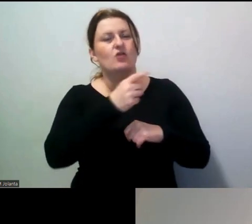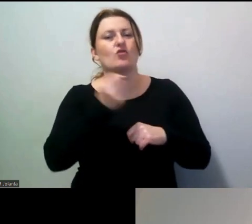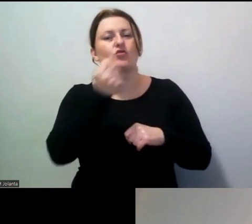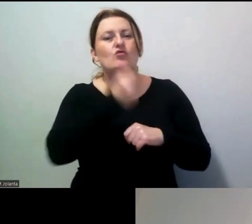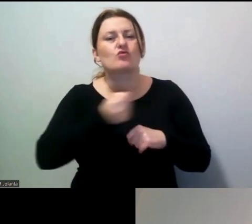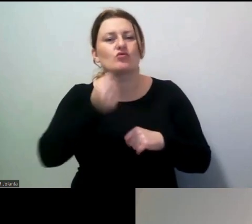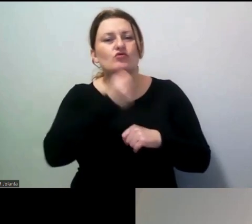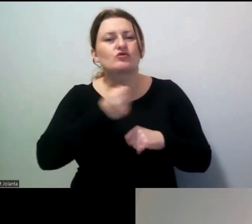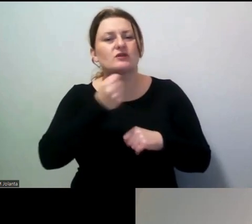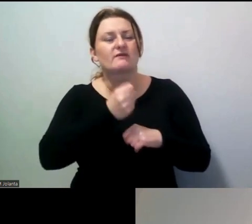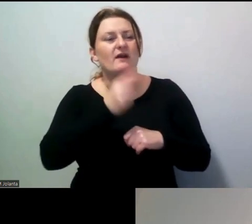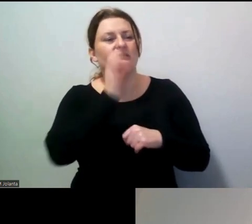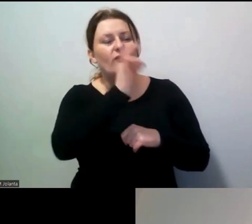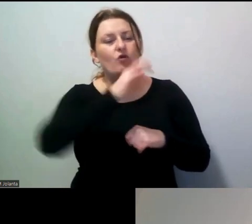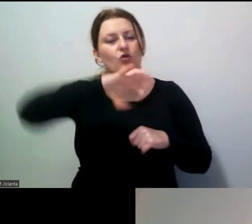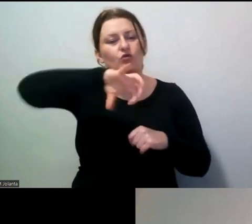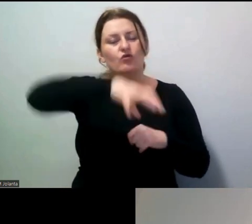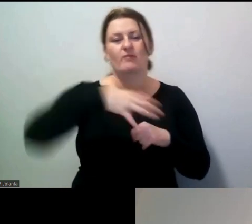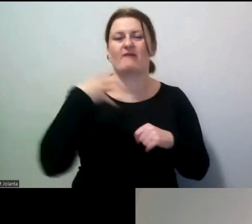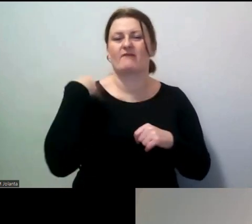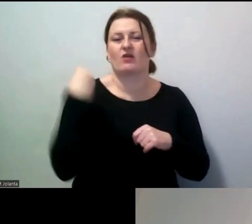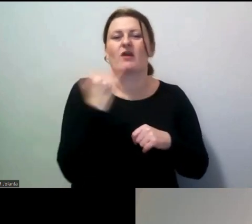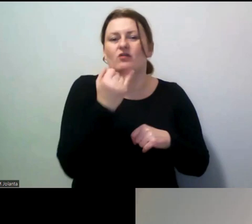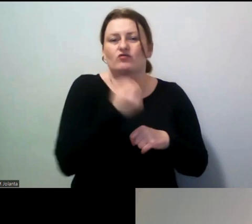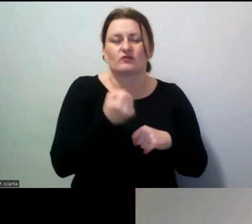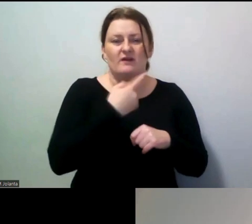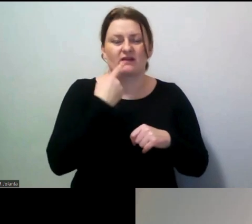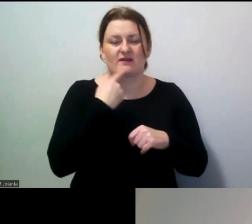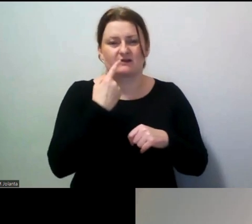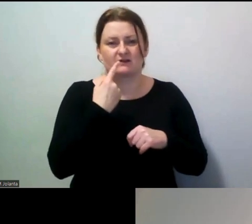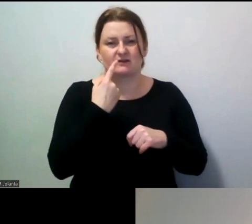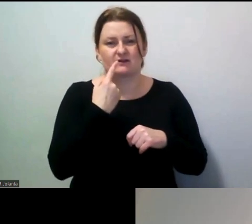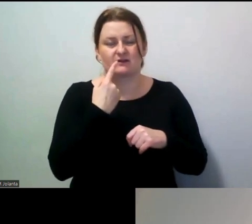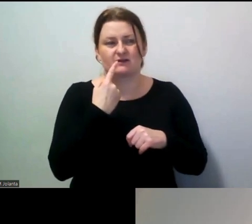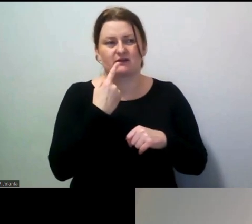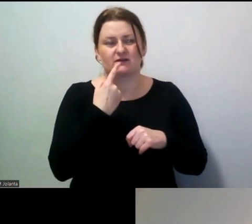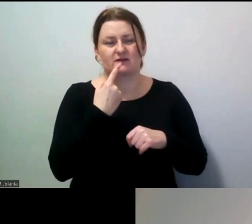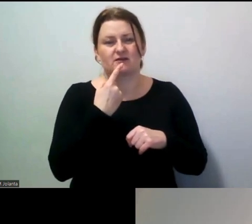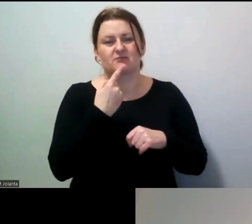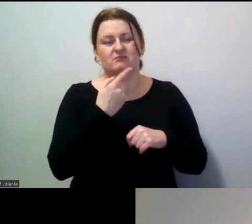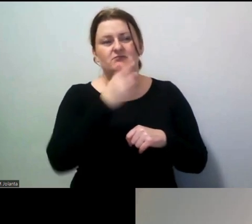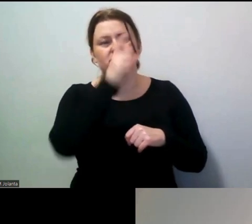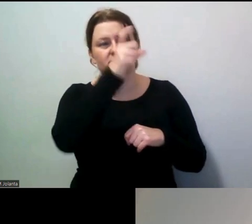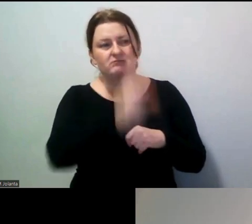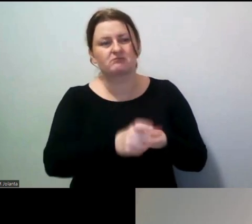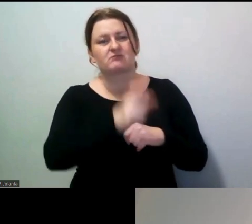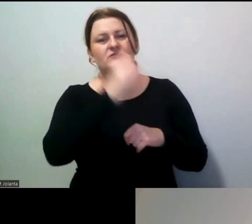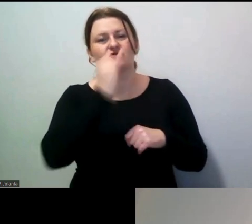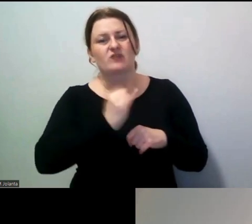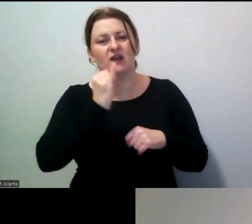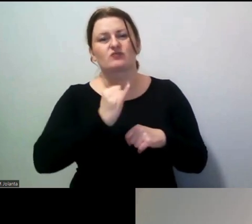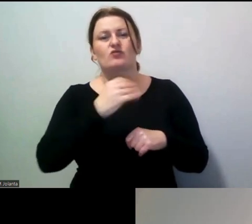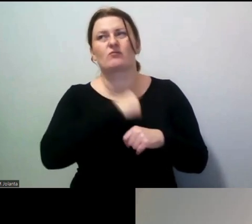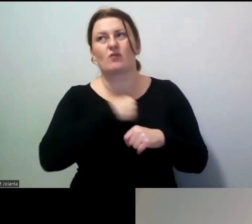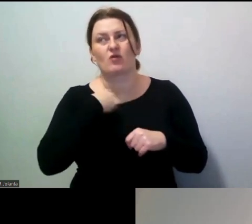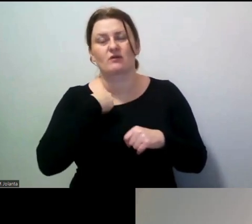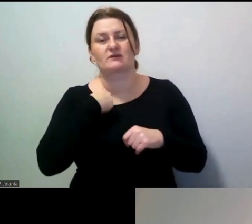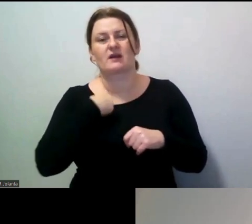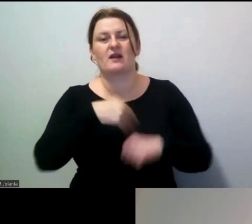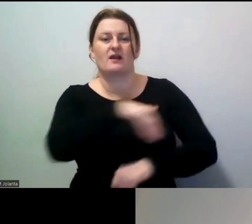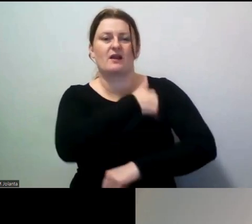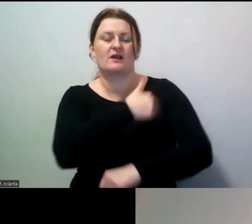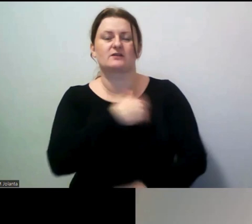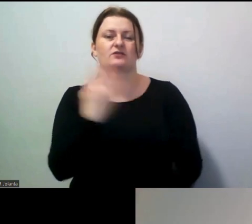języka w jego grupie wiekowej, czyli przeciętnie typowe dziecko w polskie, na przykład w klasie